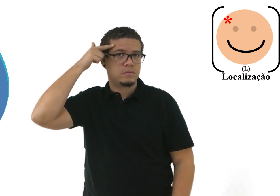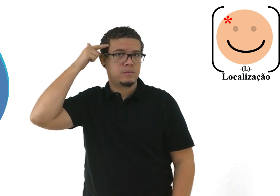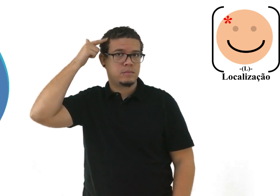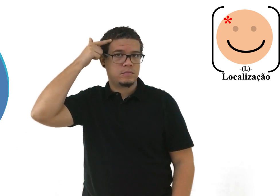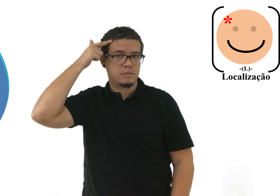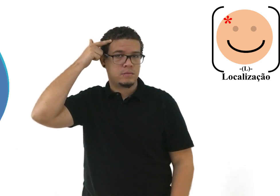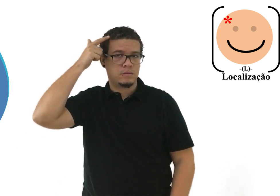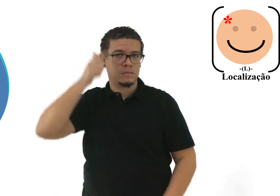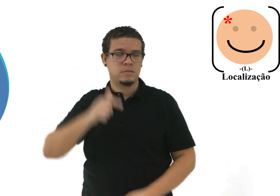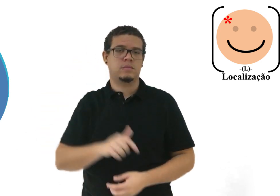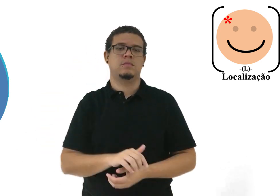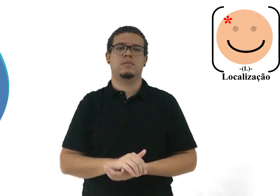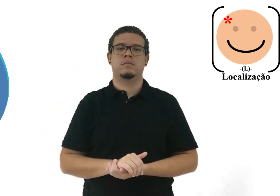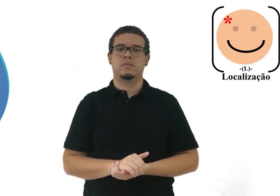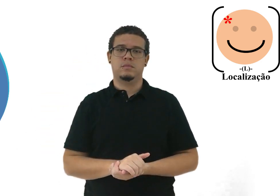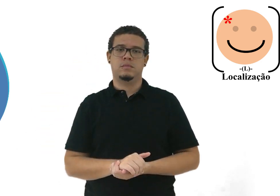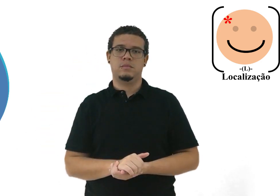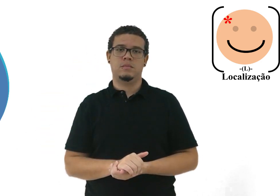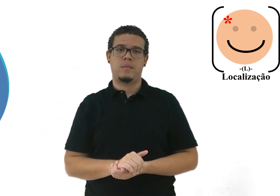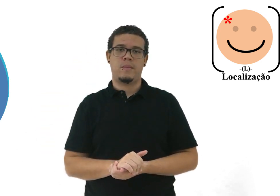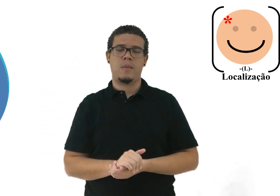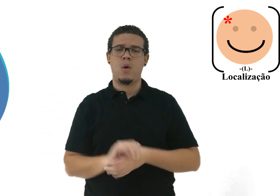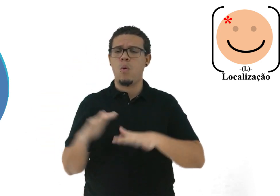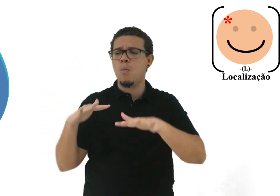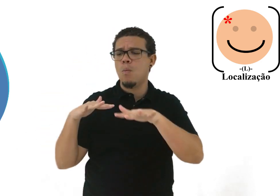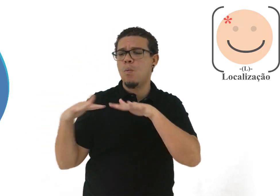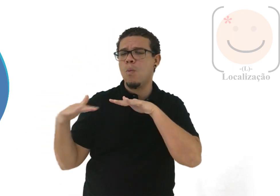de cima, aqui no canto da testa.